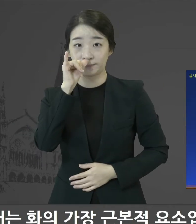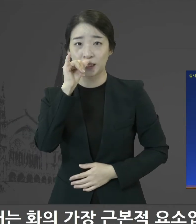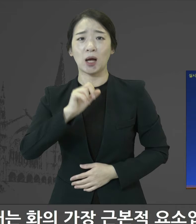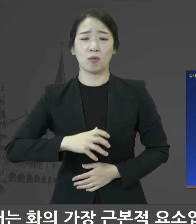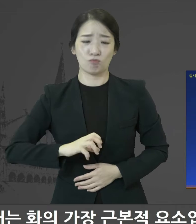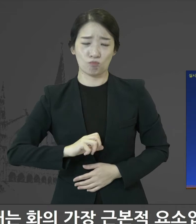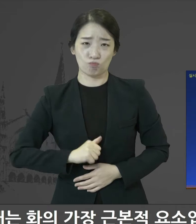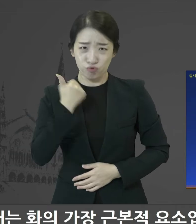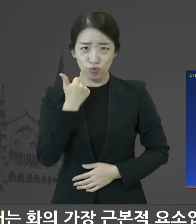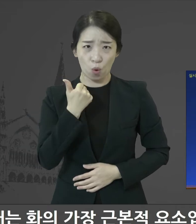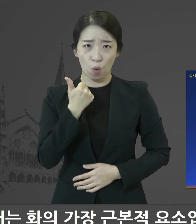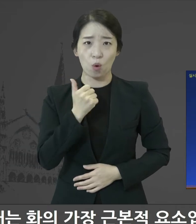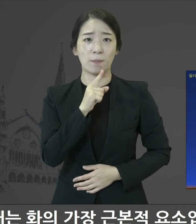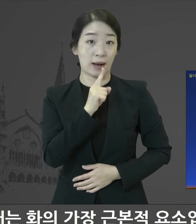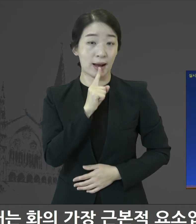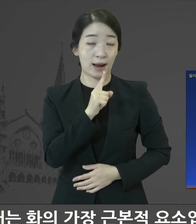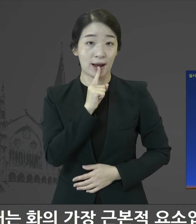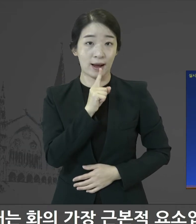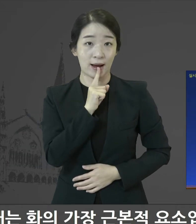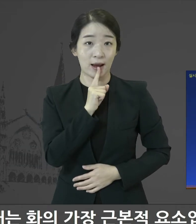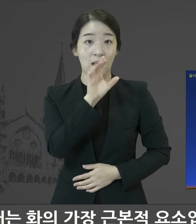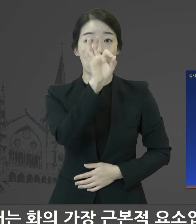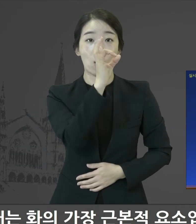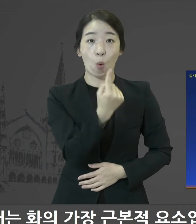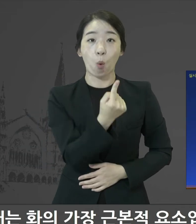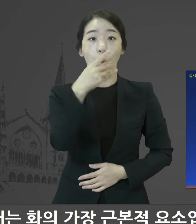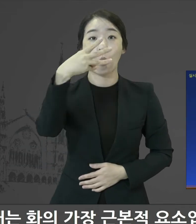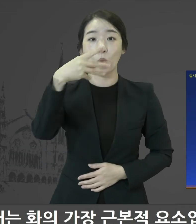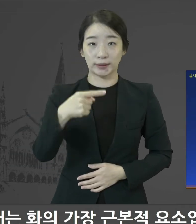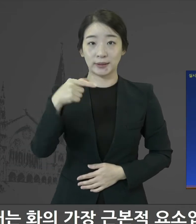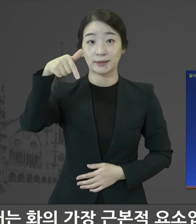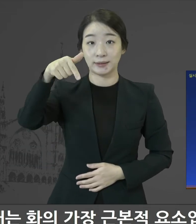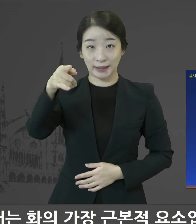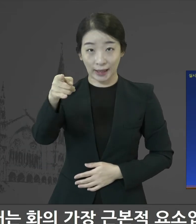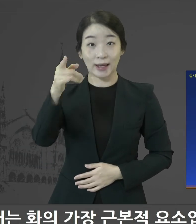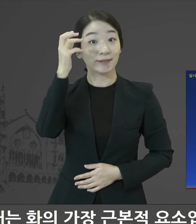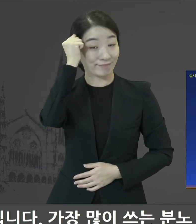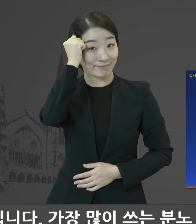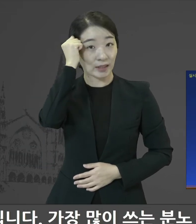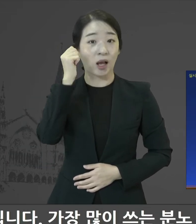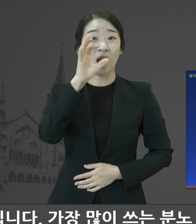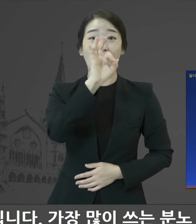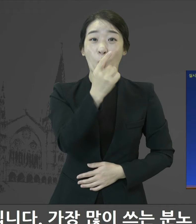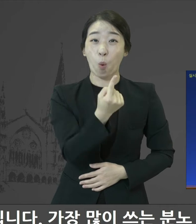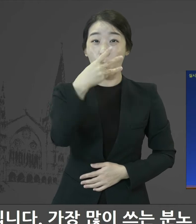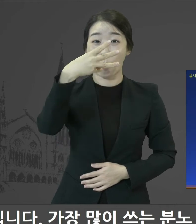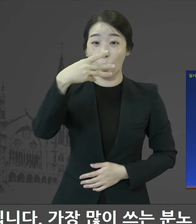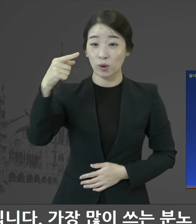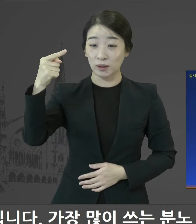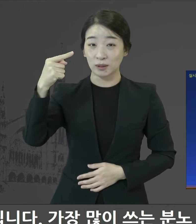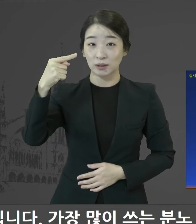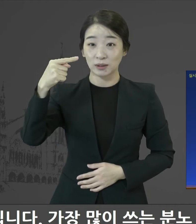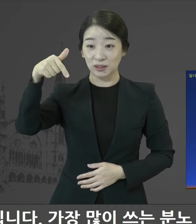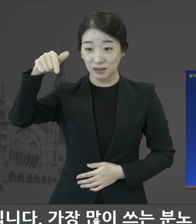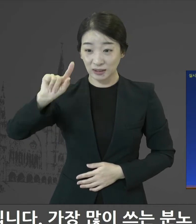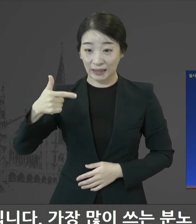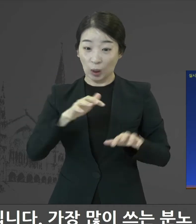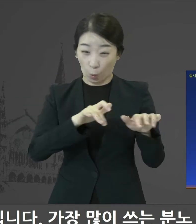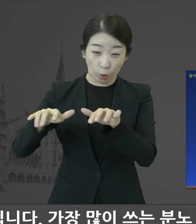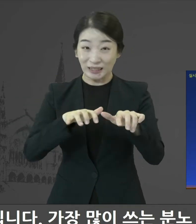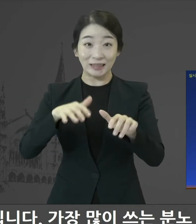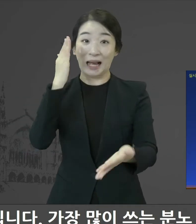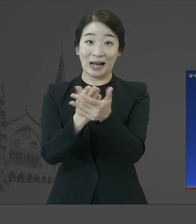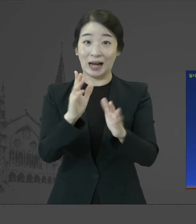말입니다. 한 번 더 기억하기 위해서 따라하십시다. 오르게, 오르간 아닙니다. 오르게, 목